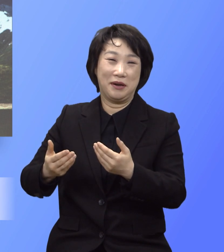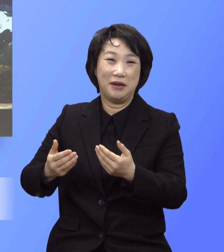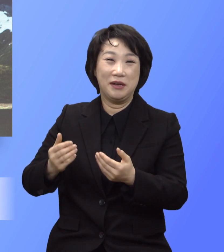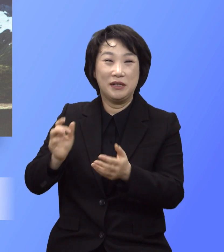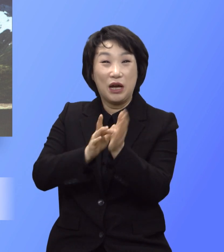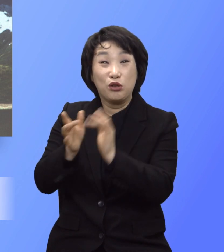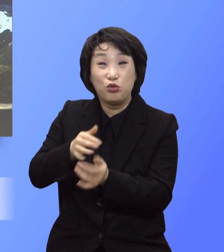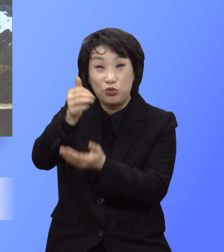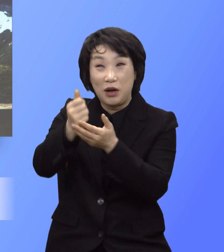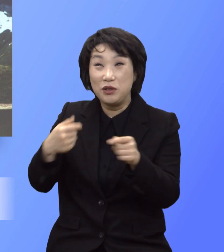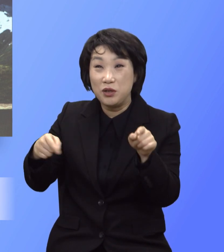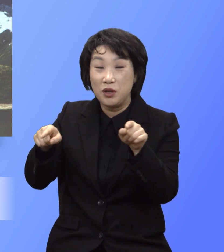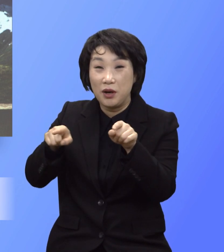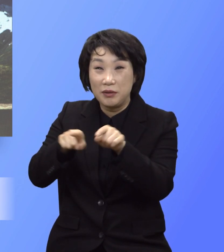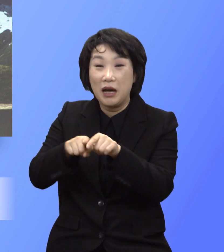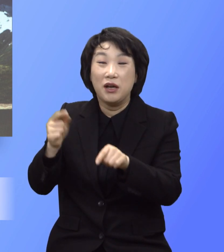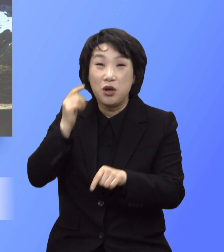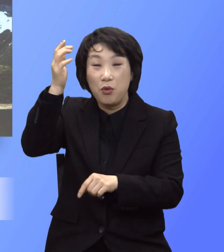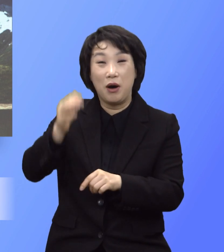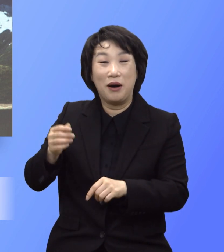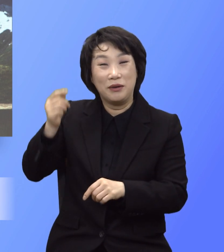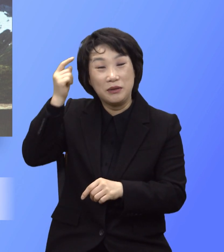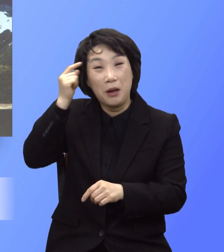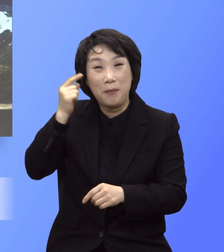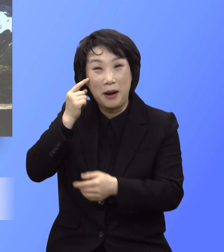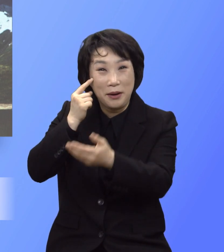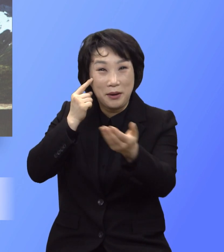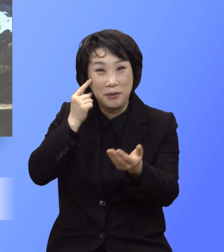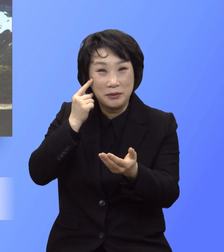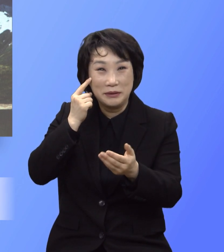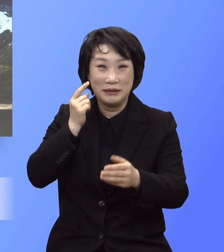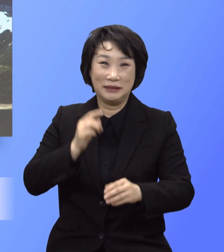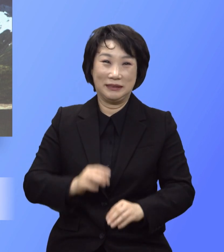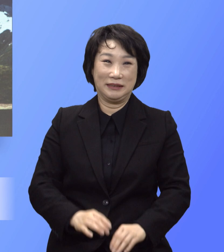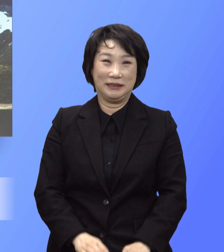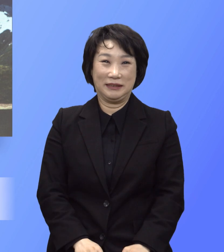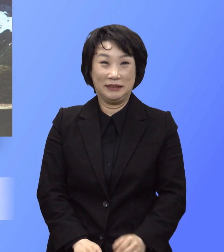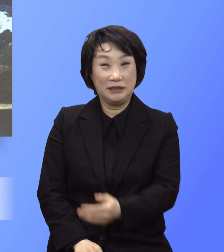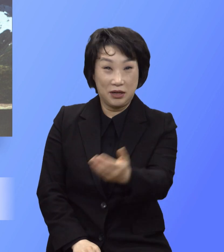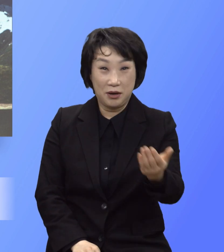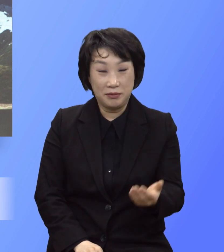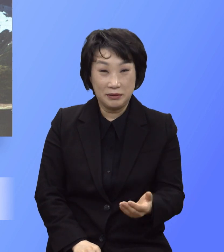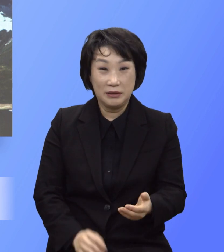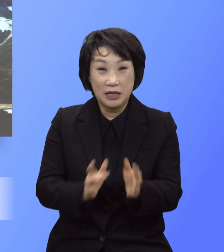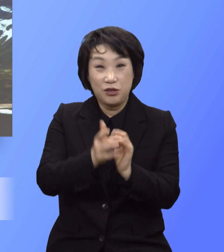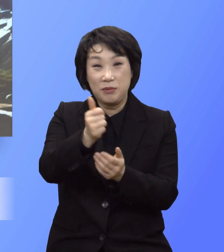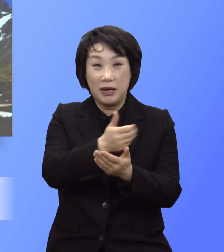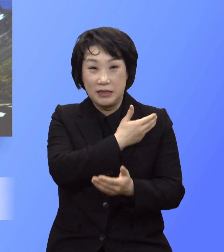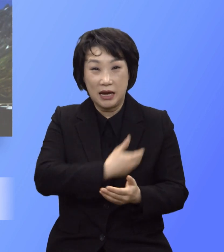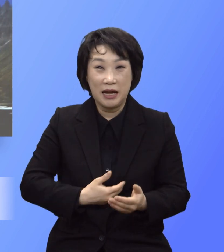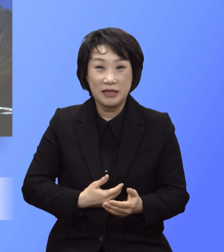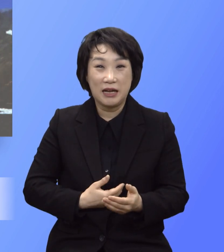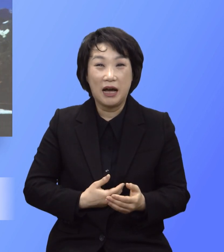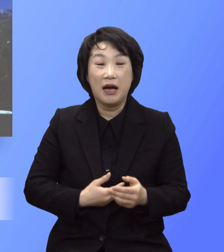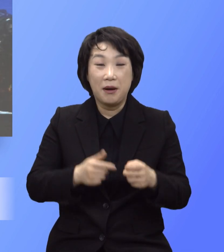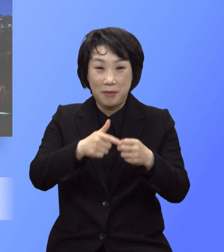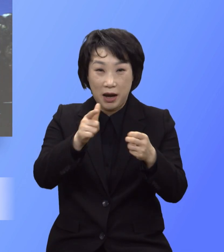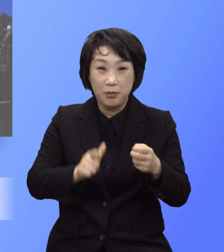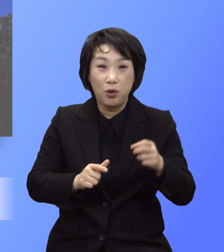영광이 눈에 보이지 않는가 생각 한번 해보세요 여러분. 여러분 제자들이 말했더니 마가복음